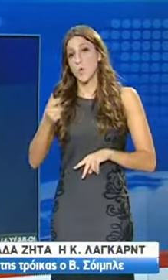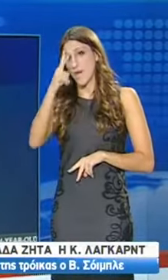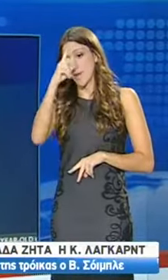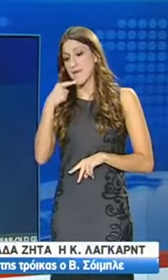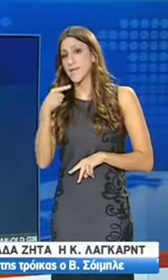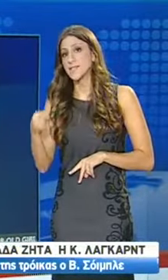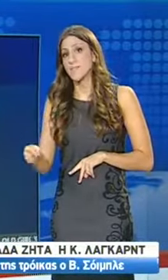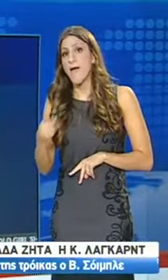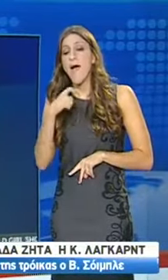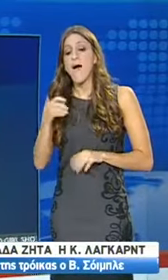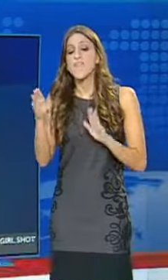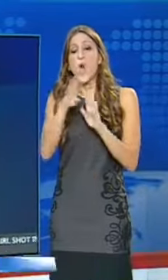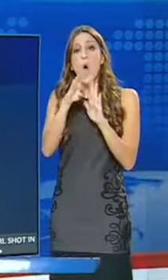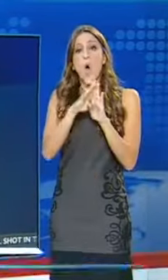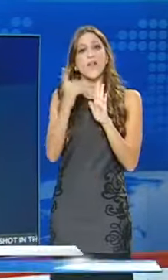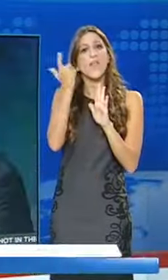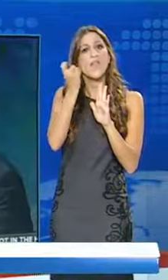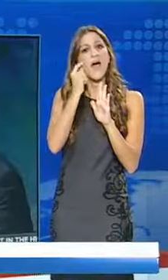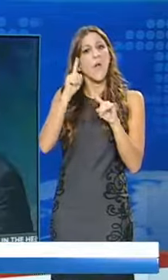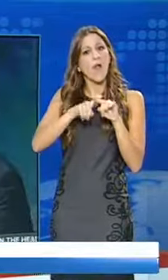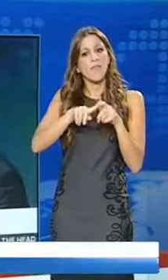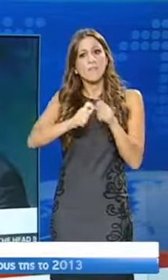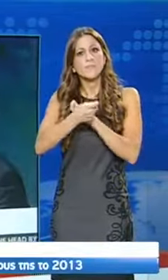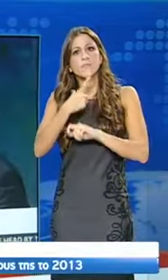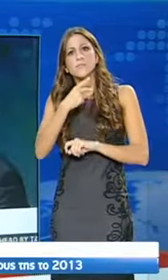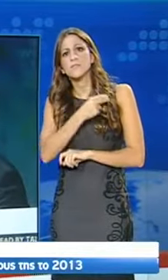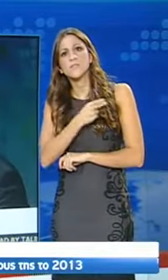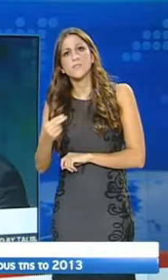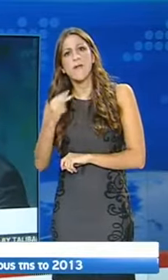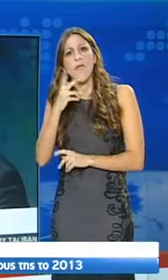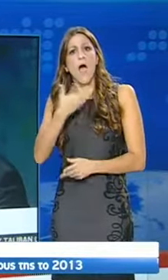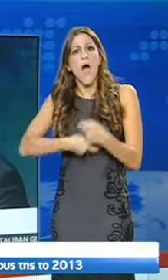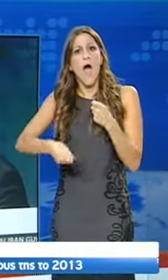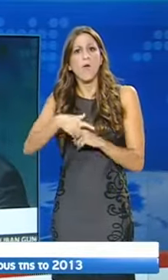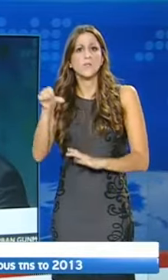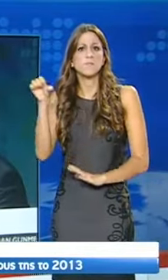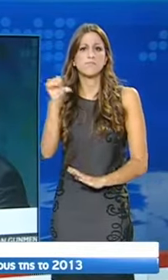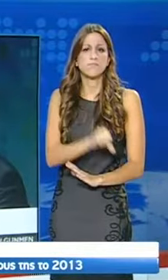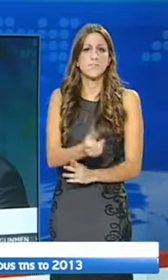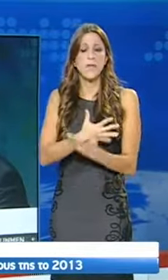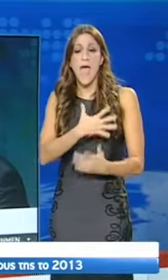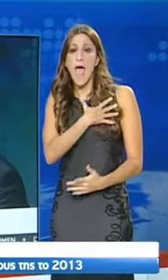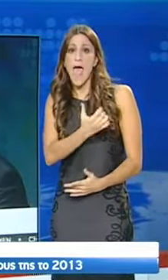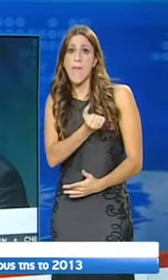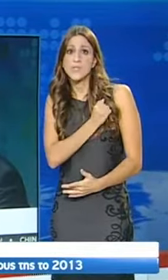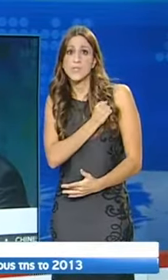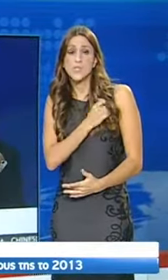τέτοια μεταβολή των όρων του δανεισμού της Ελλάδας θα προκαλούσε σύγχυση στις αγορές και θα οδηγούσε σε μείωση της εμπιστοσύνης προς τις